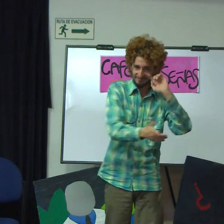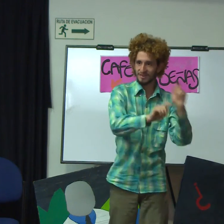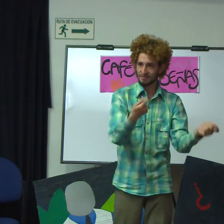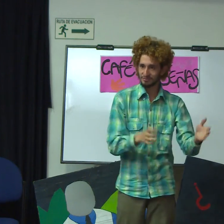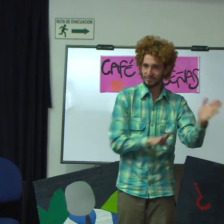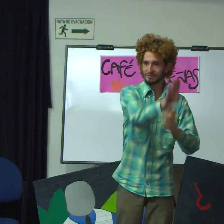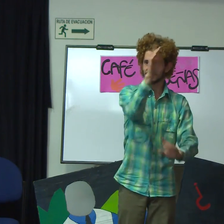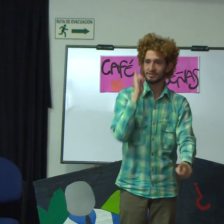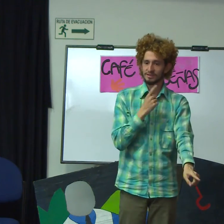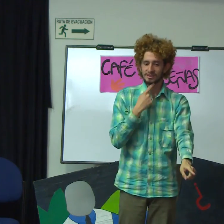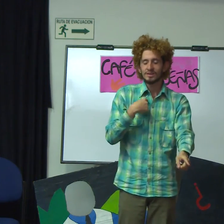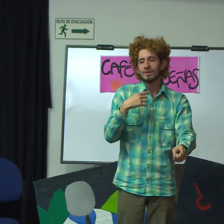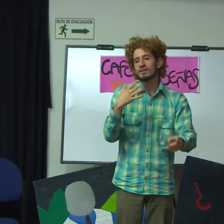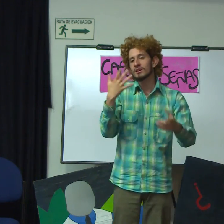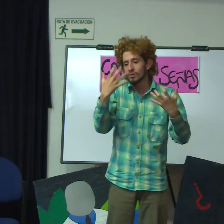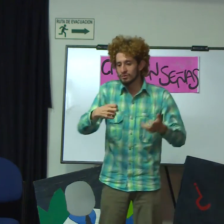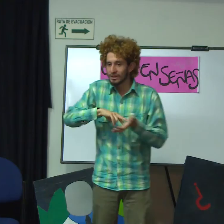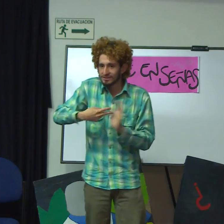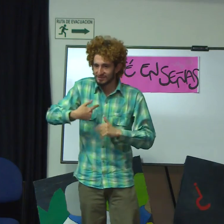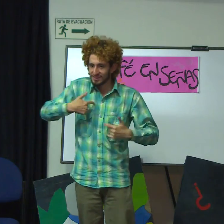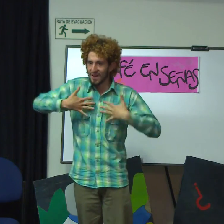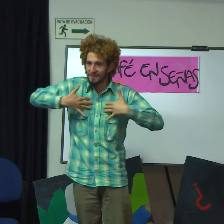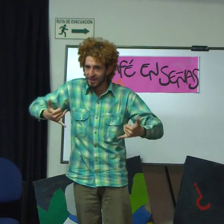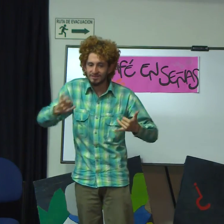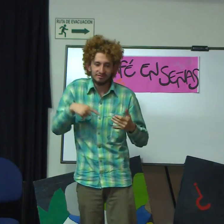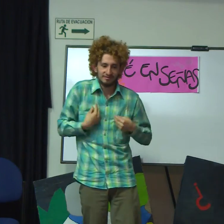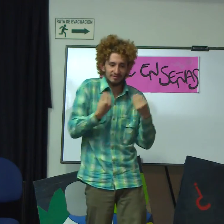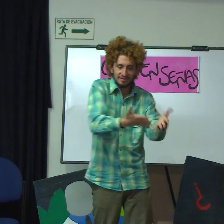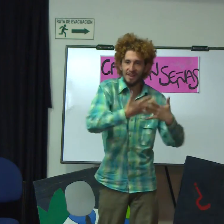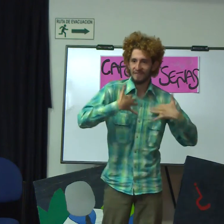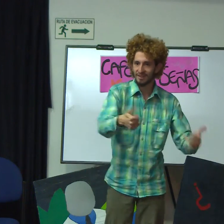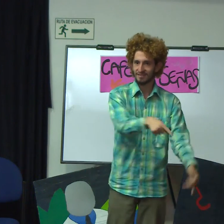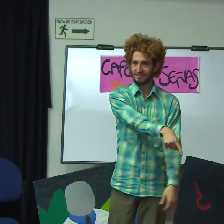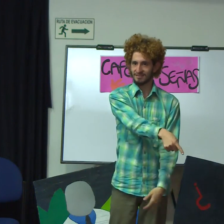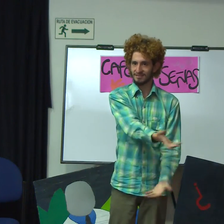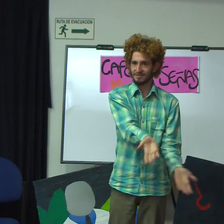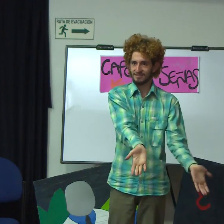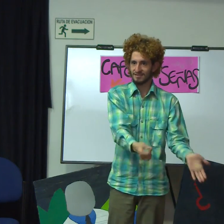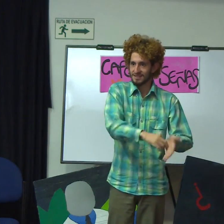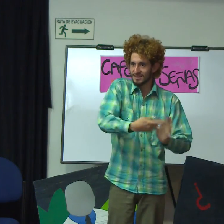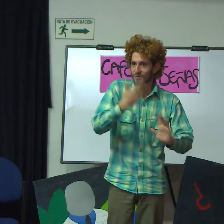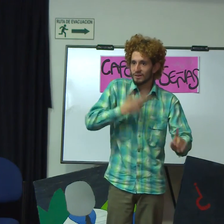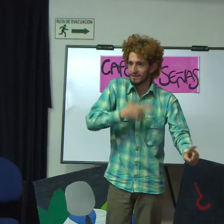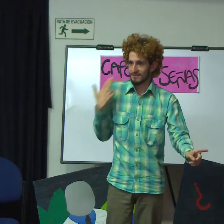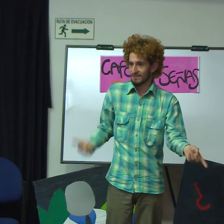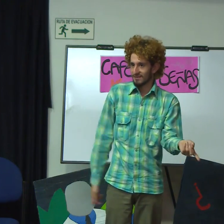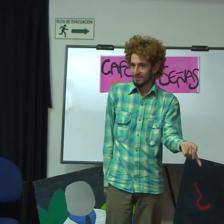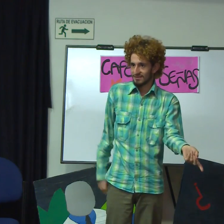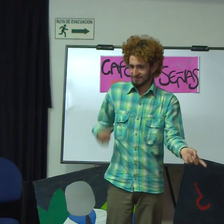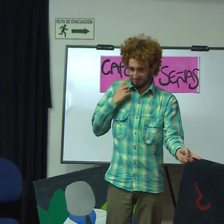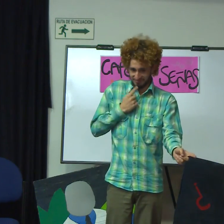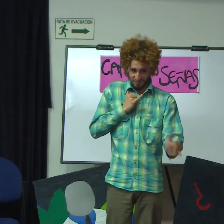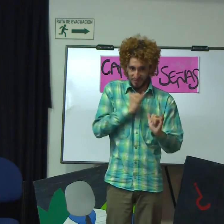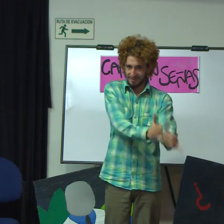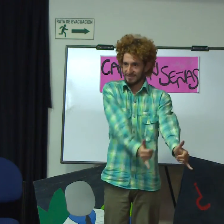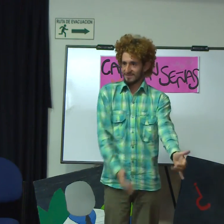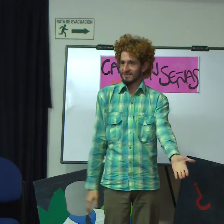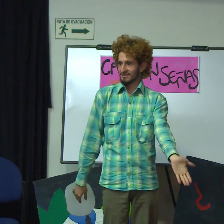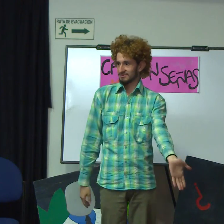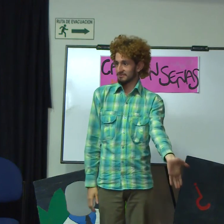esa historia de opresión que hemos tenido y empezar una nueva vida para con nosotros, con nuestros niños, porque